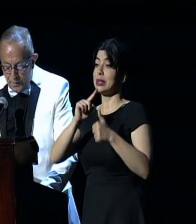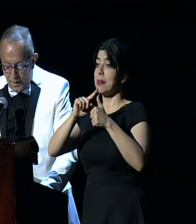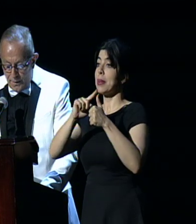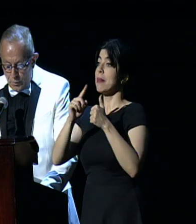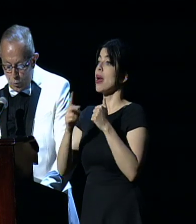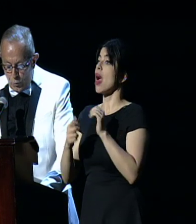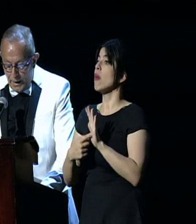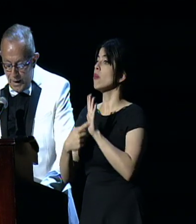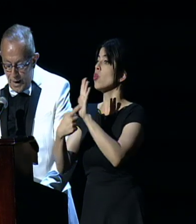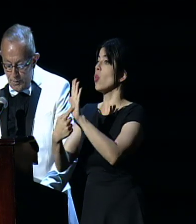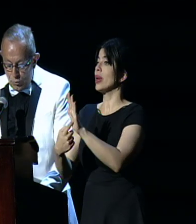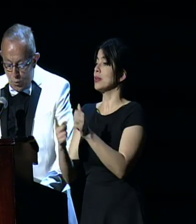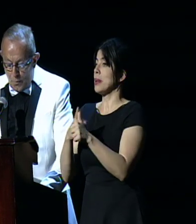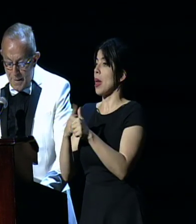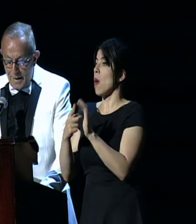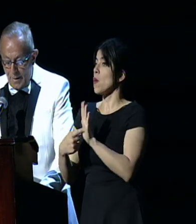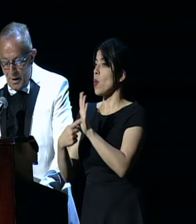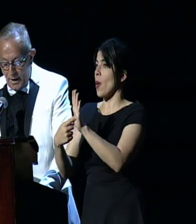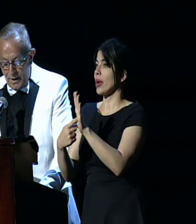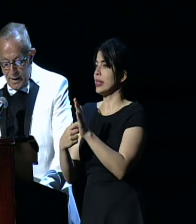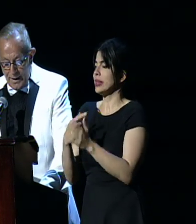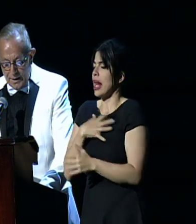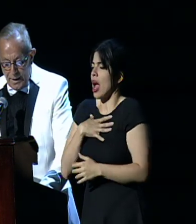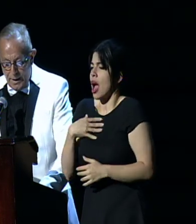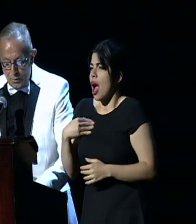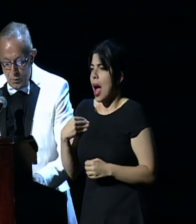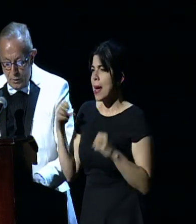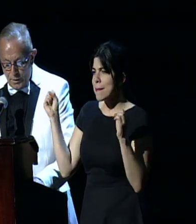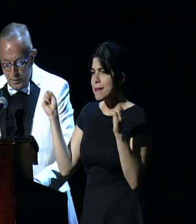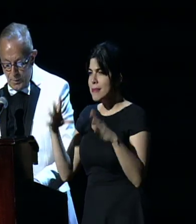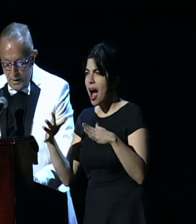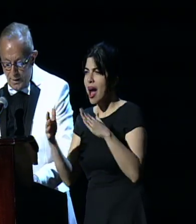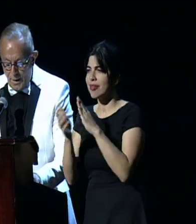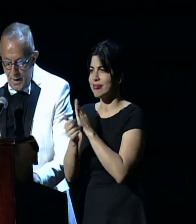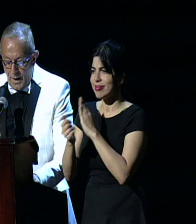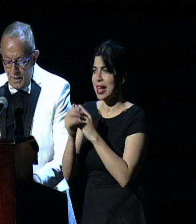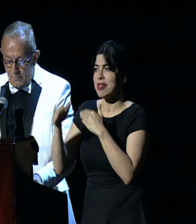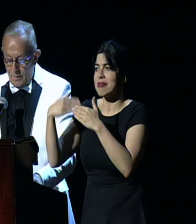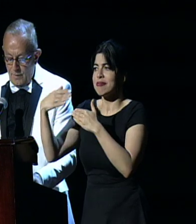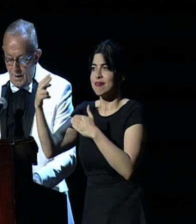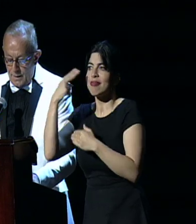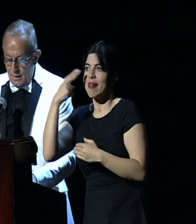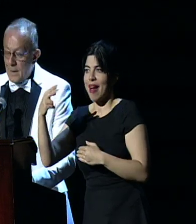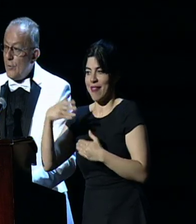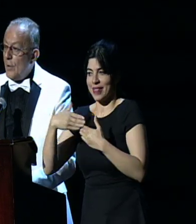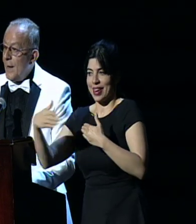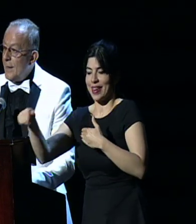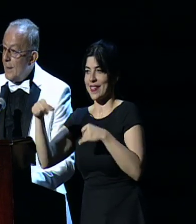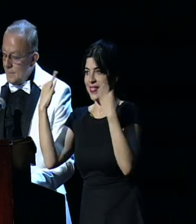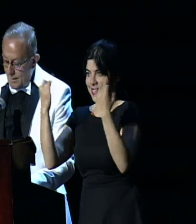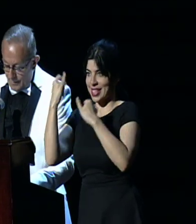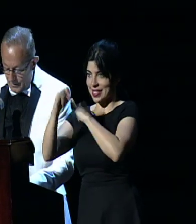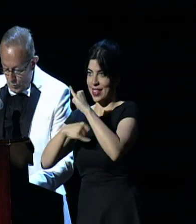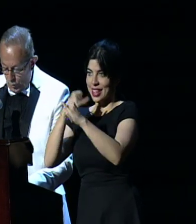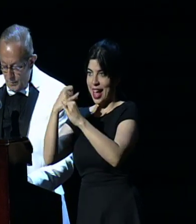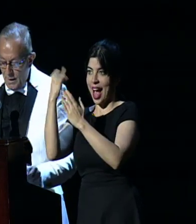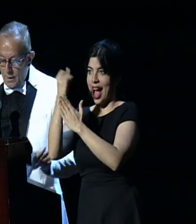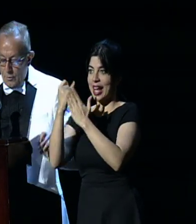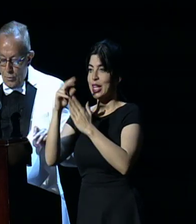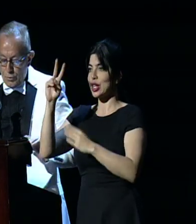primera muestra de todo el encanto, la magia y el talento que nos espera en el Festival Internacional de las